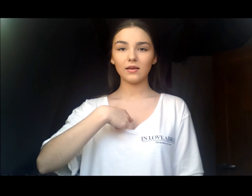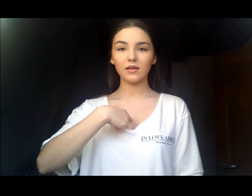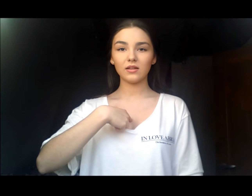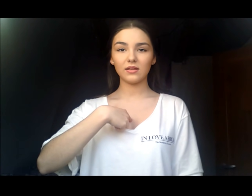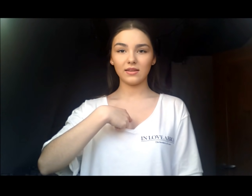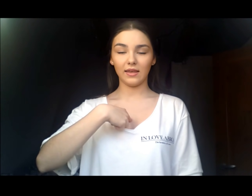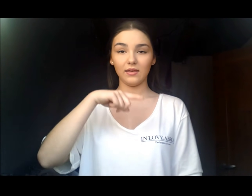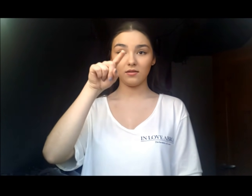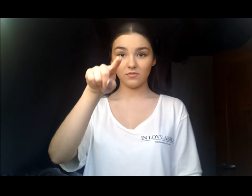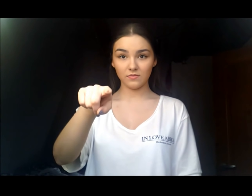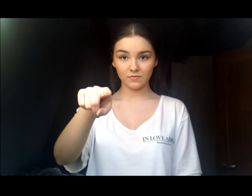ty,